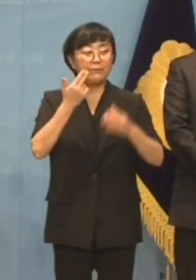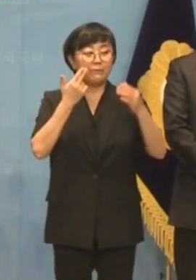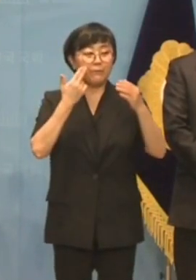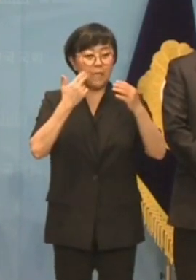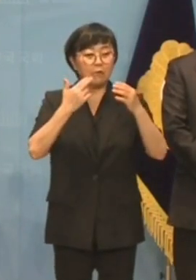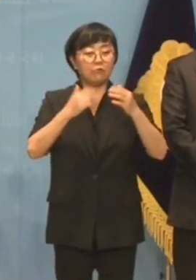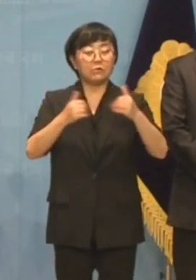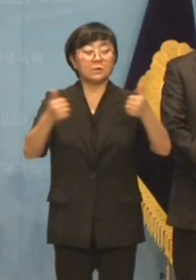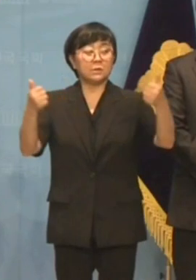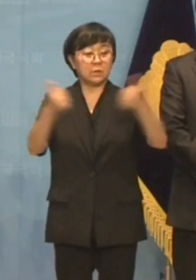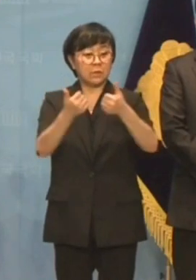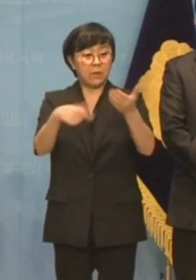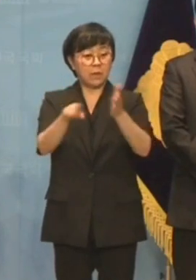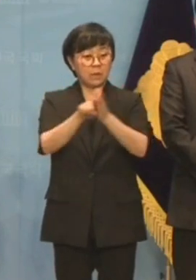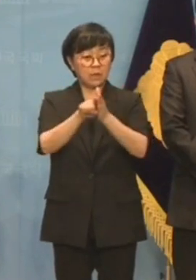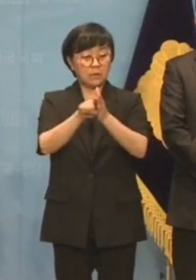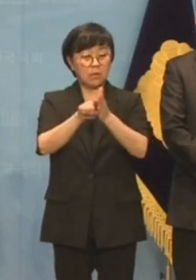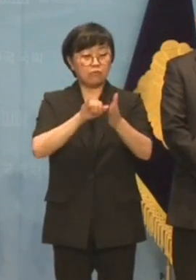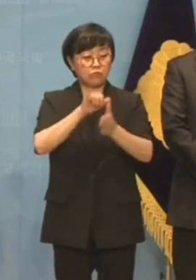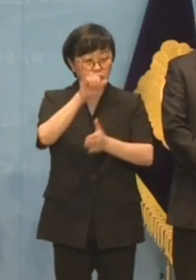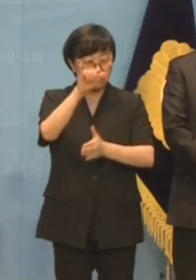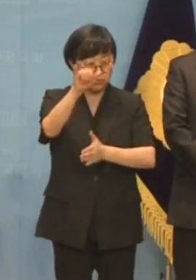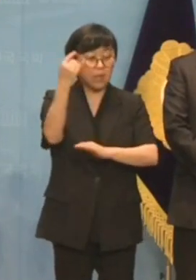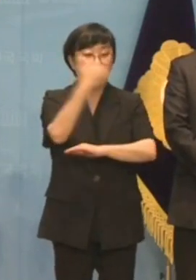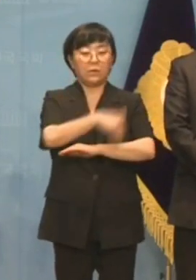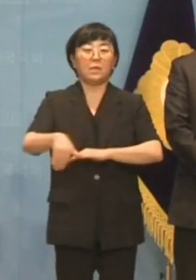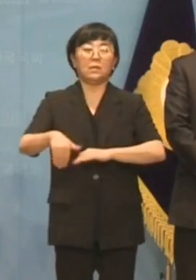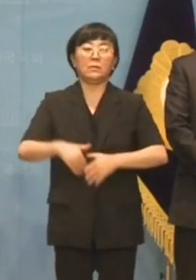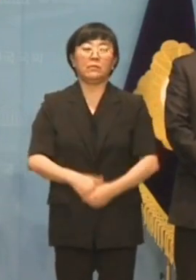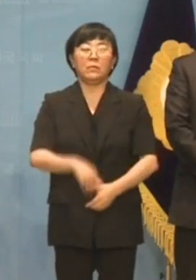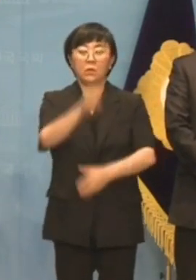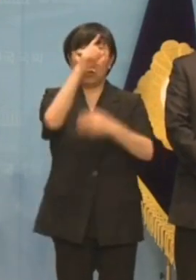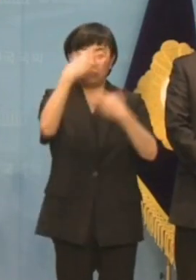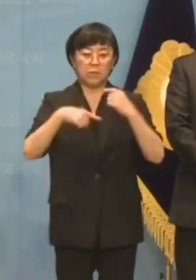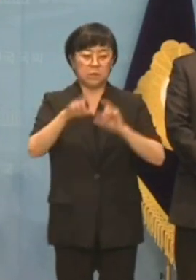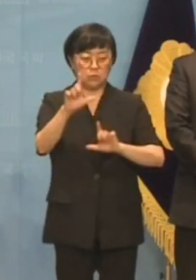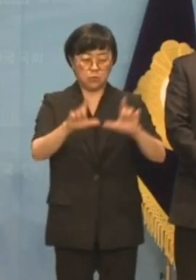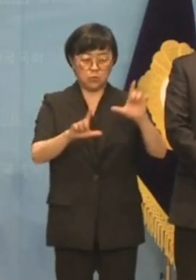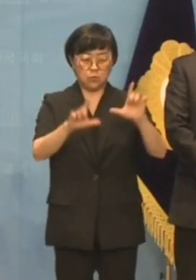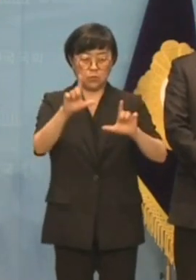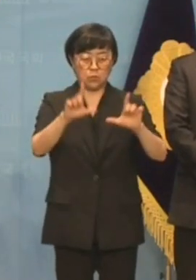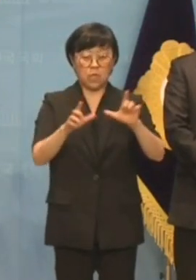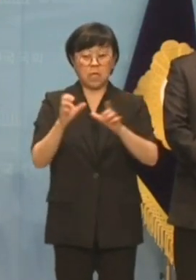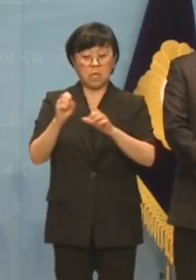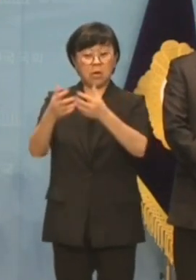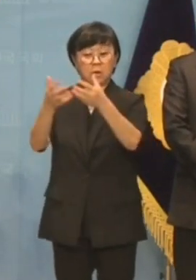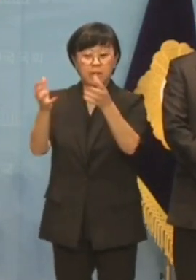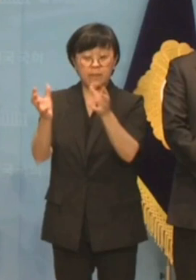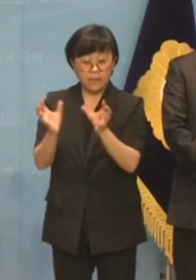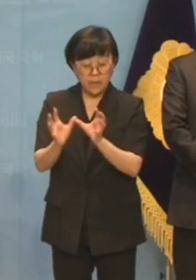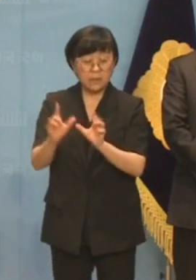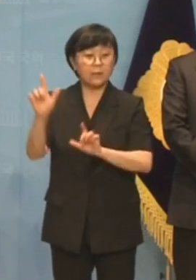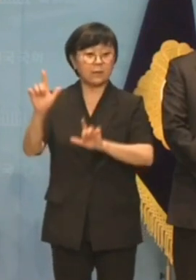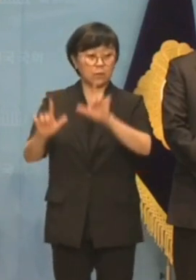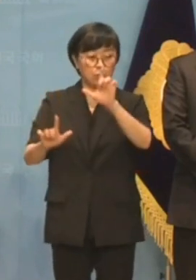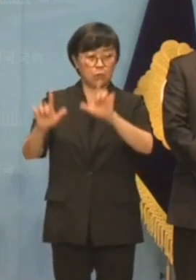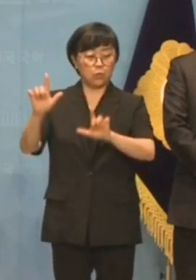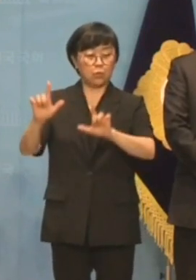하러 미국으로 갑니다. 사실 그동안 정부의 태도나 여당의